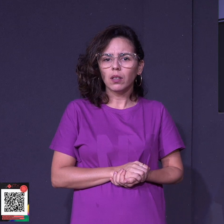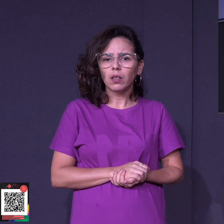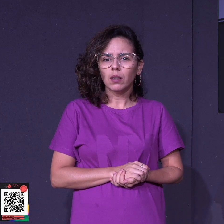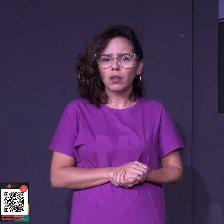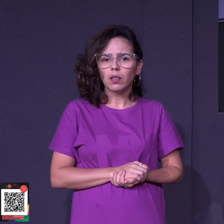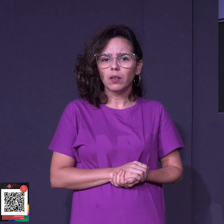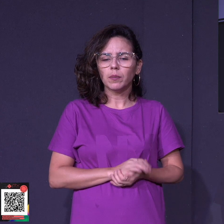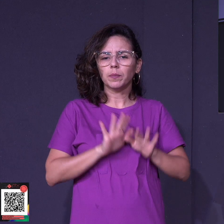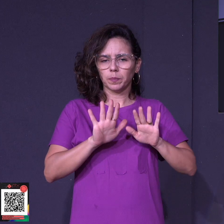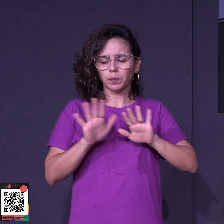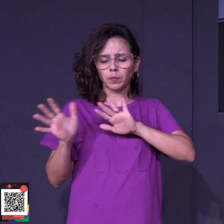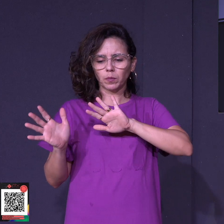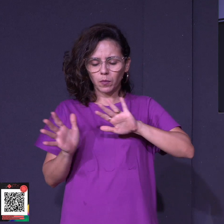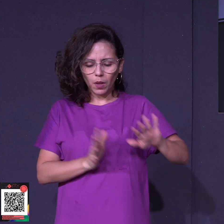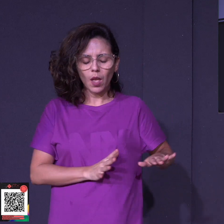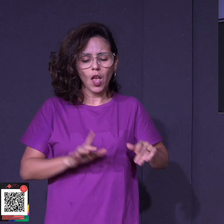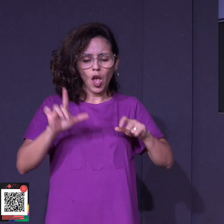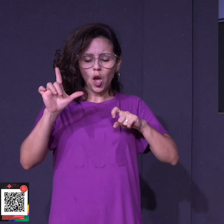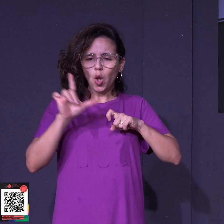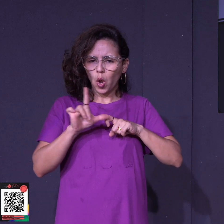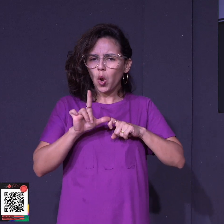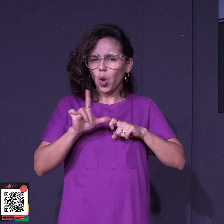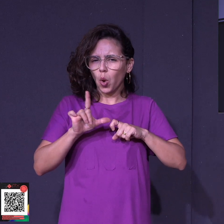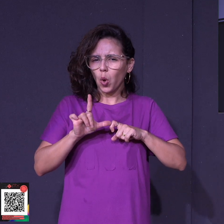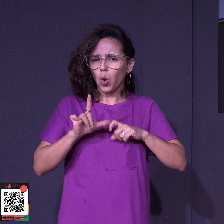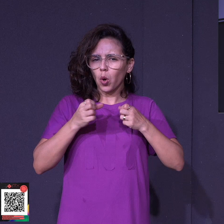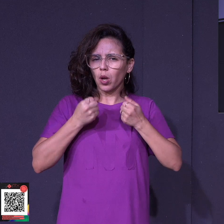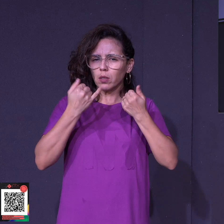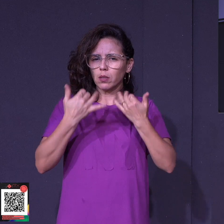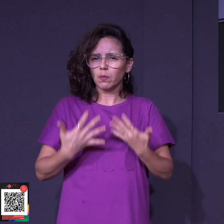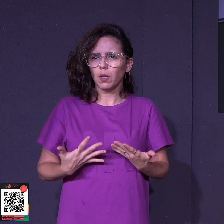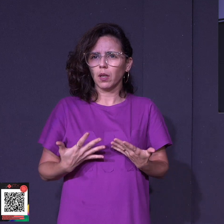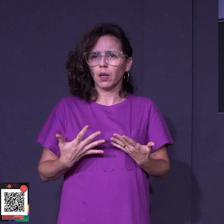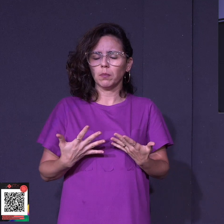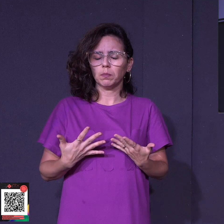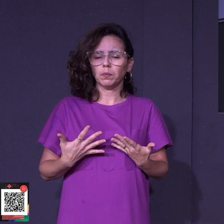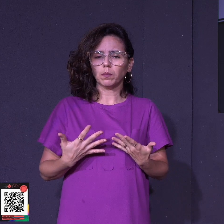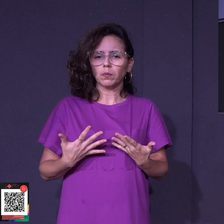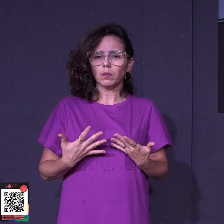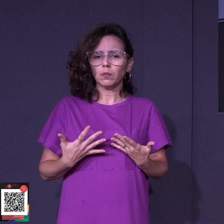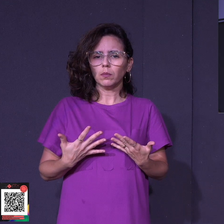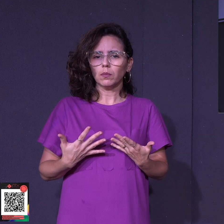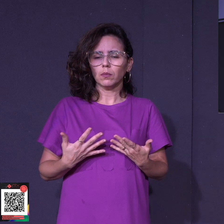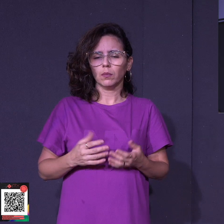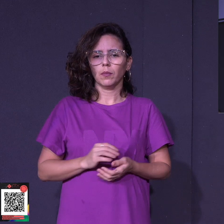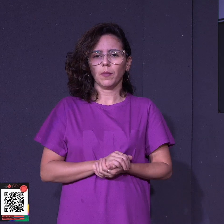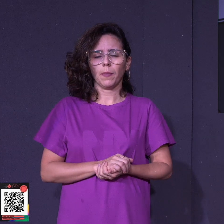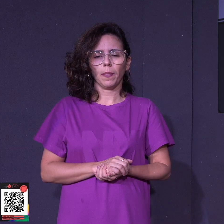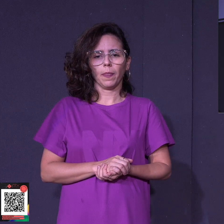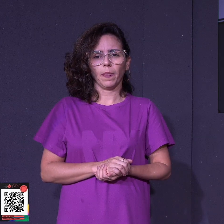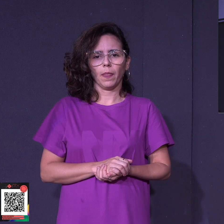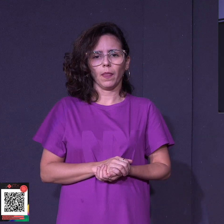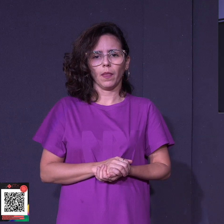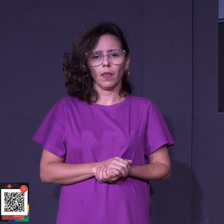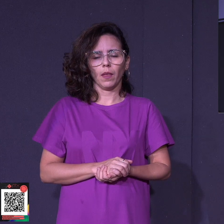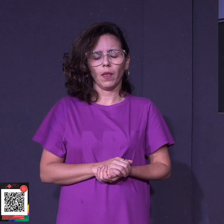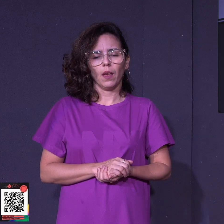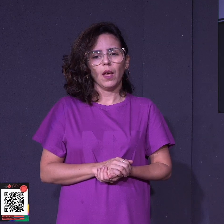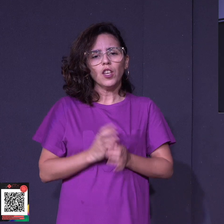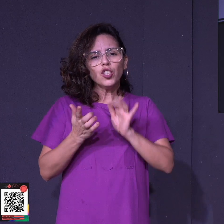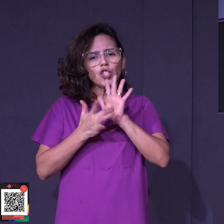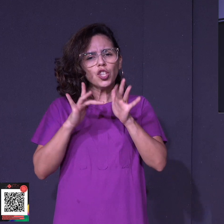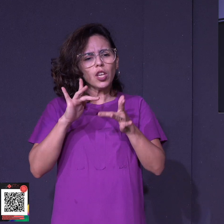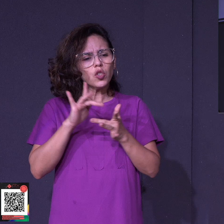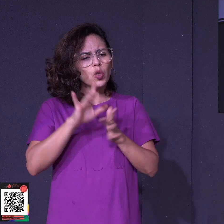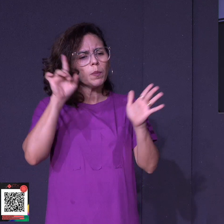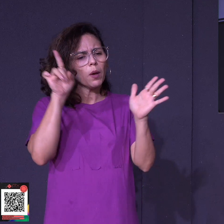Lucas capítulo 6, verso 46, eu creio, Jesus diz assim: por que vocês me chamam Senhor, Senhor, mas não